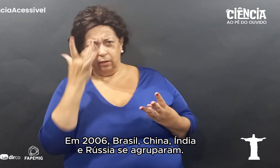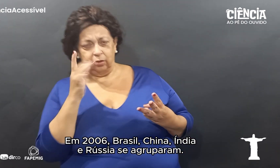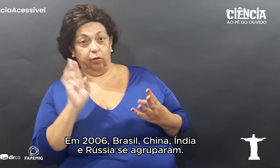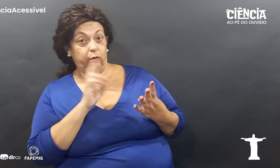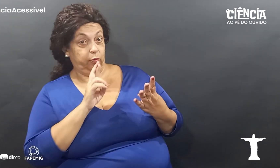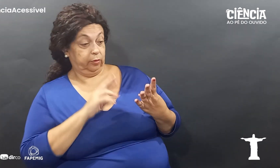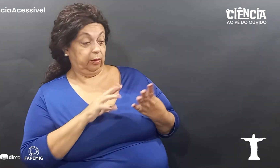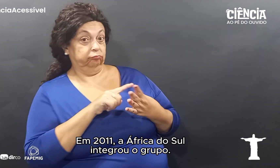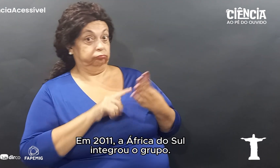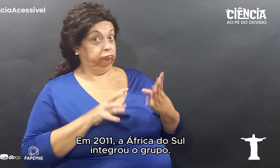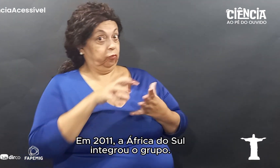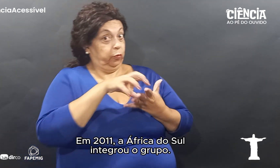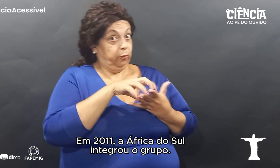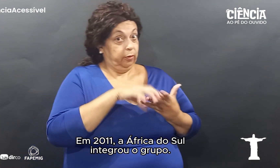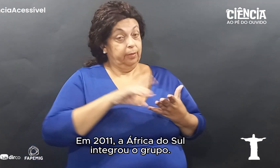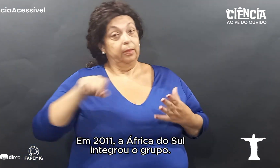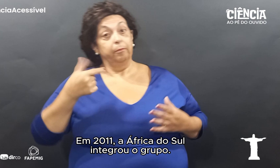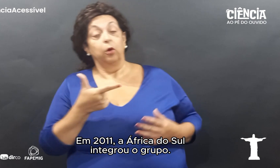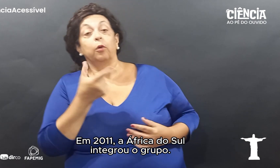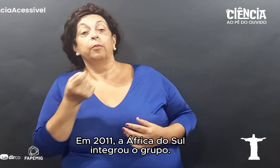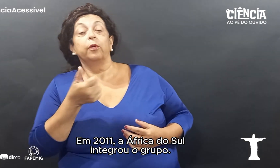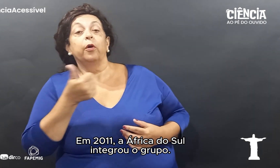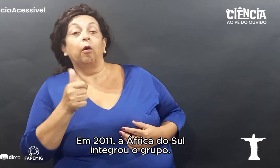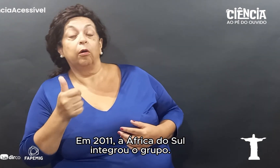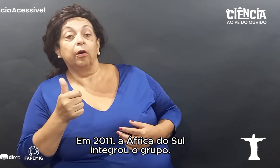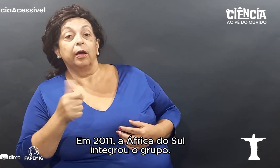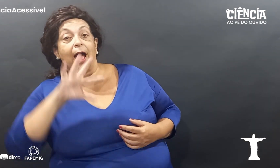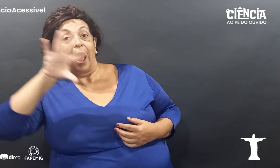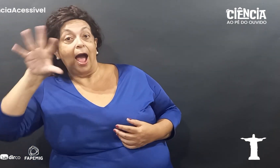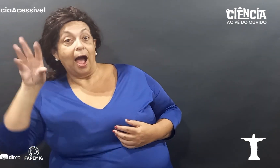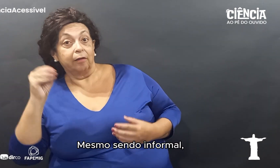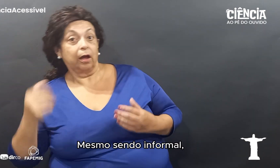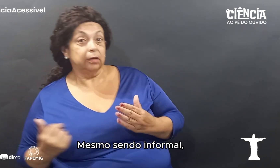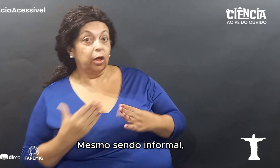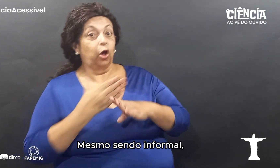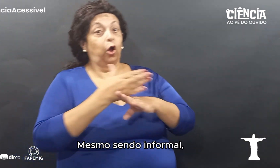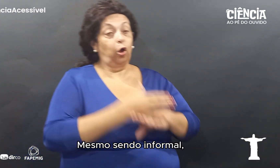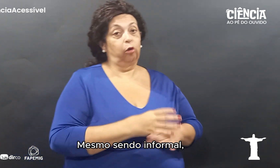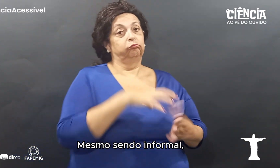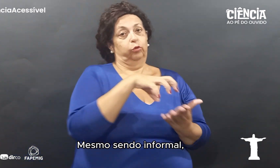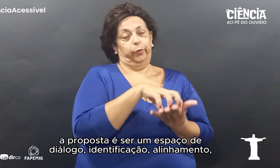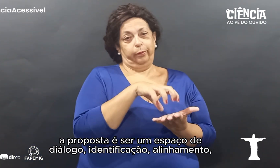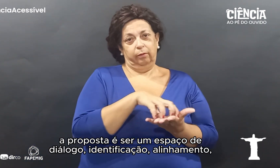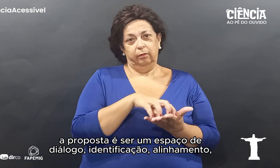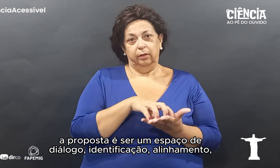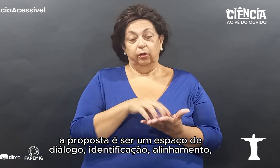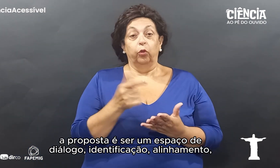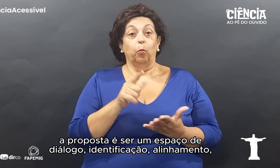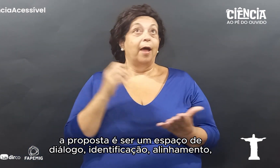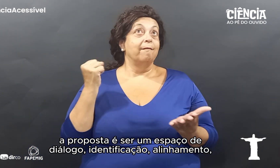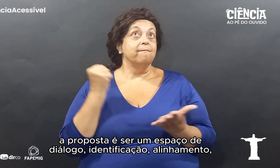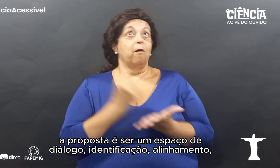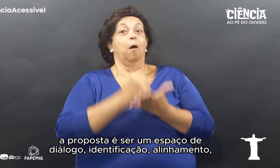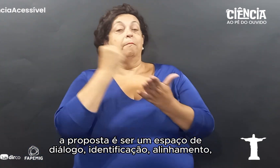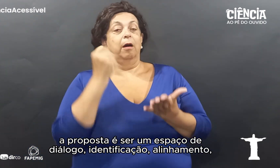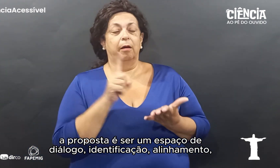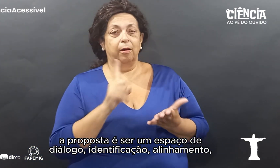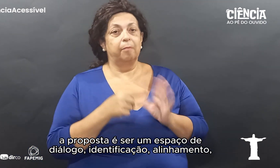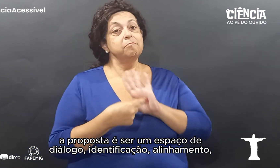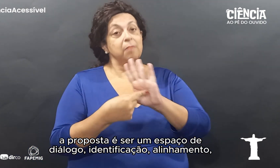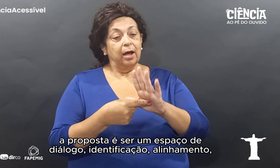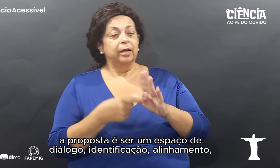se agruparam. Em 2011, a África do Sul integrou o grupo. Mesmo sendo informal, a proposta é ser um espaço